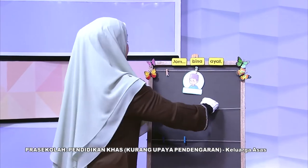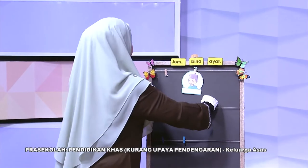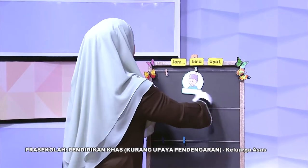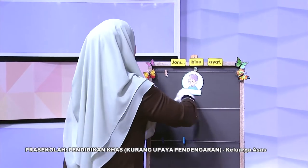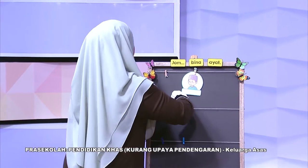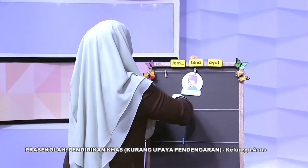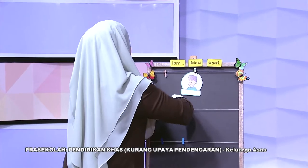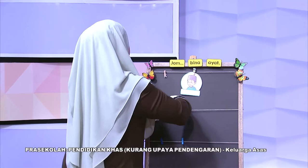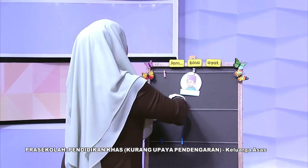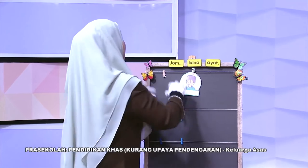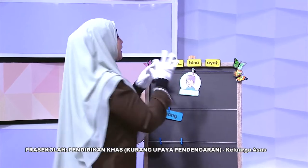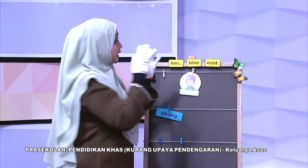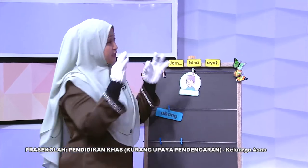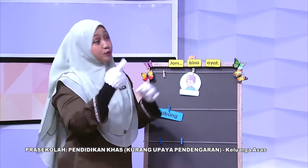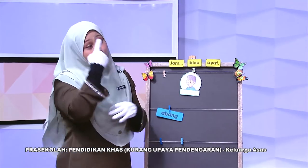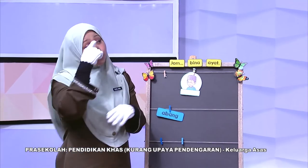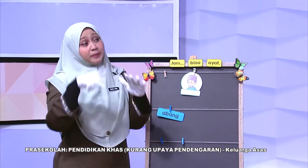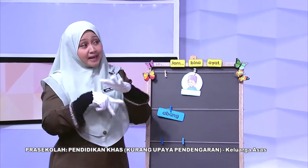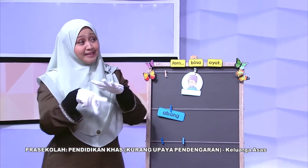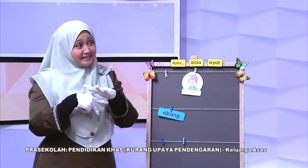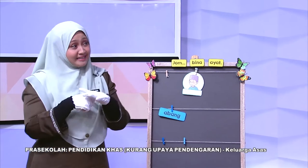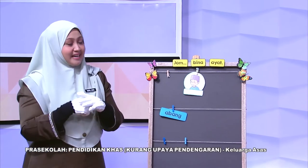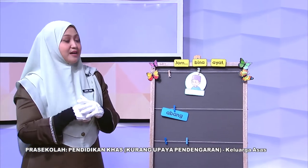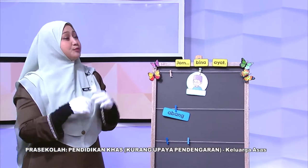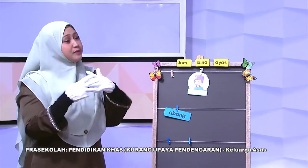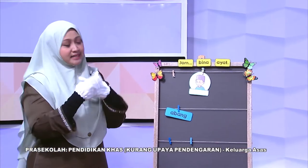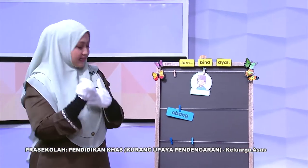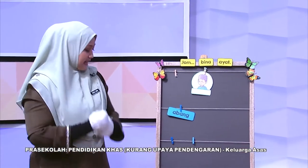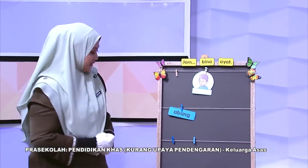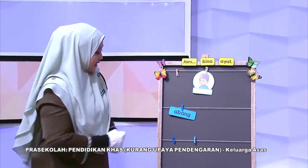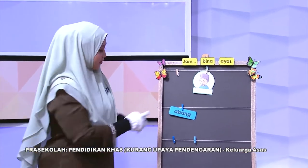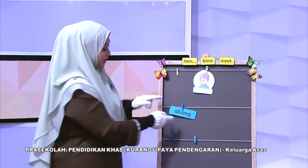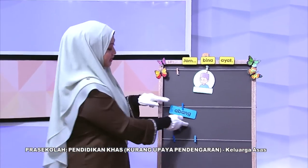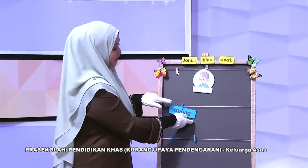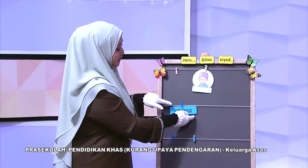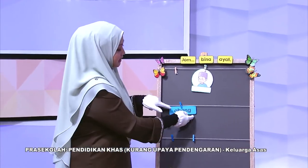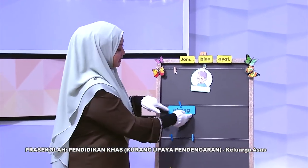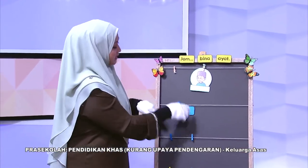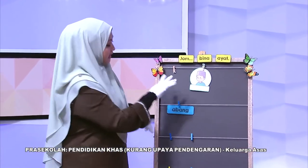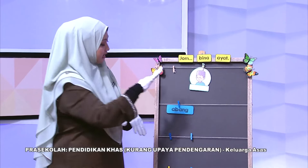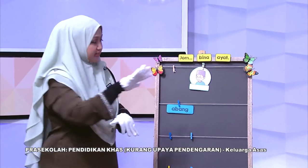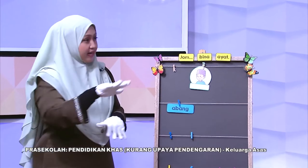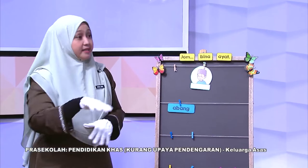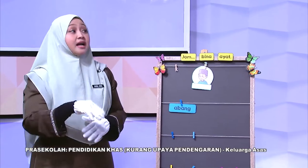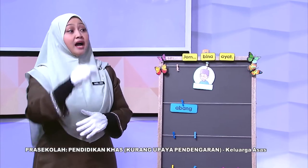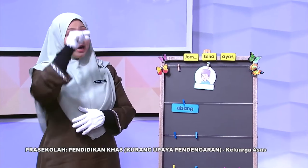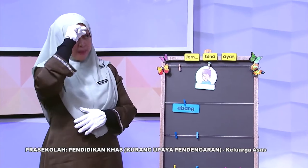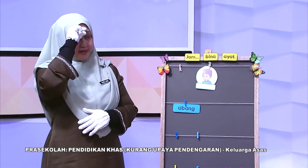kayak nih kayak nih untuk prayer baik mudah sangat Oke ini adalah ejaan abang